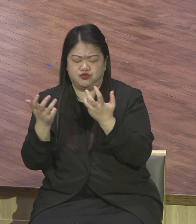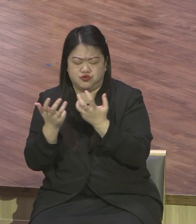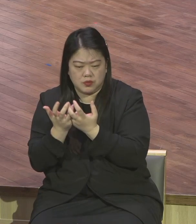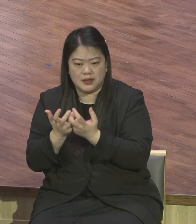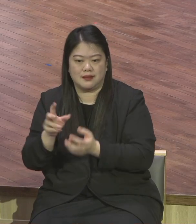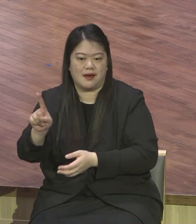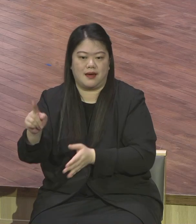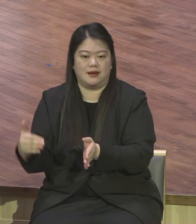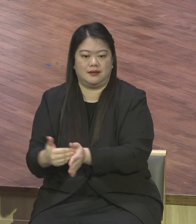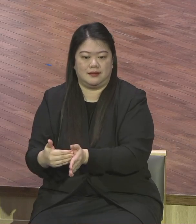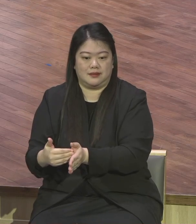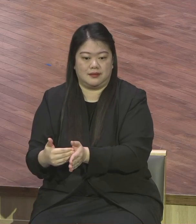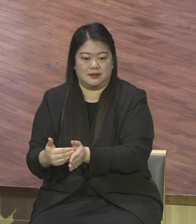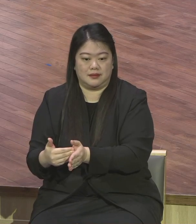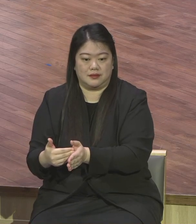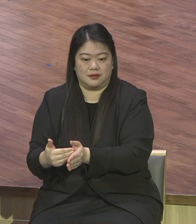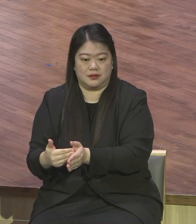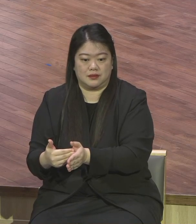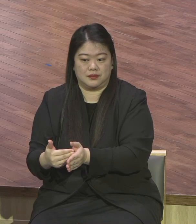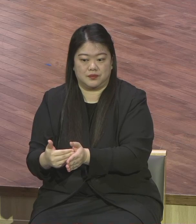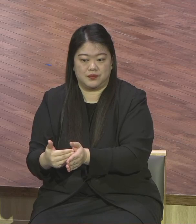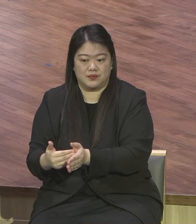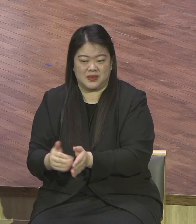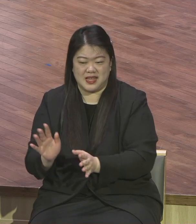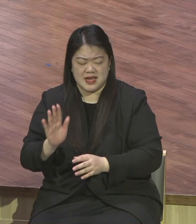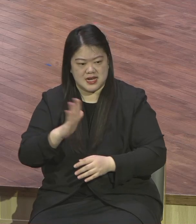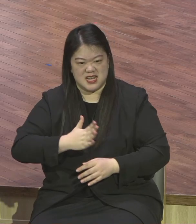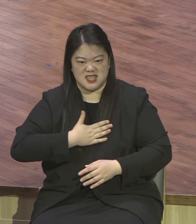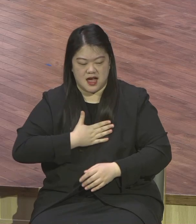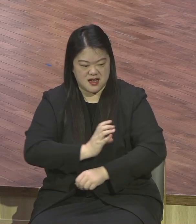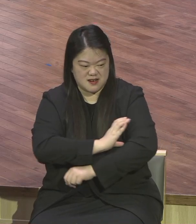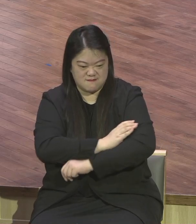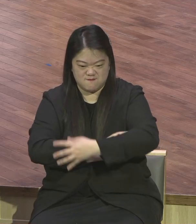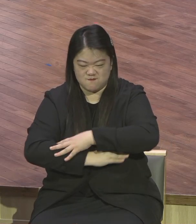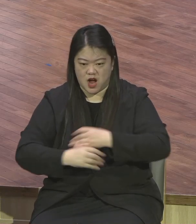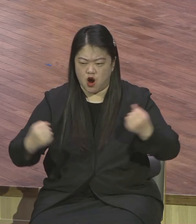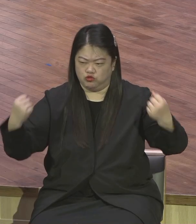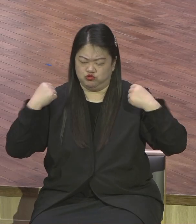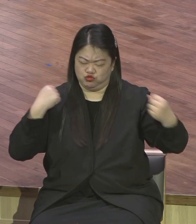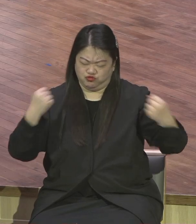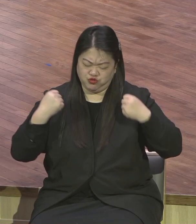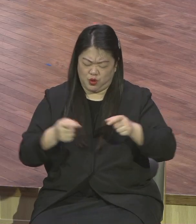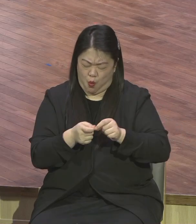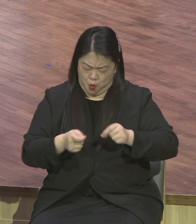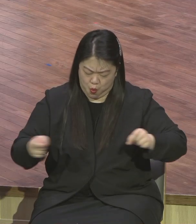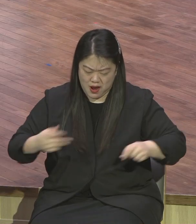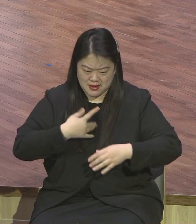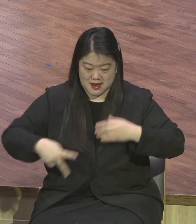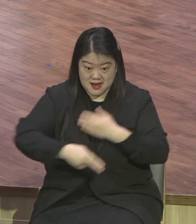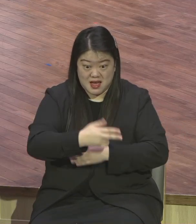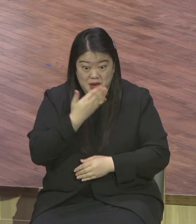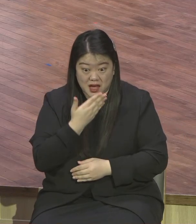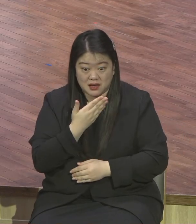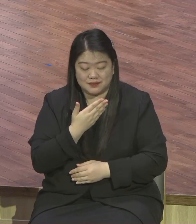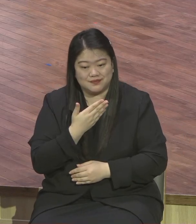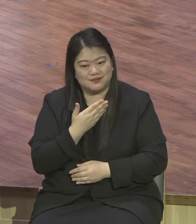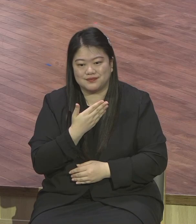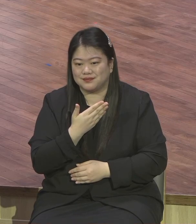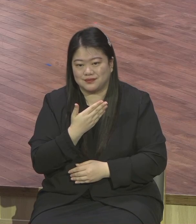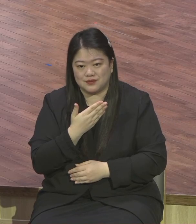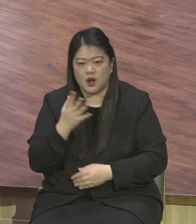성령 충만. 이는 힘으로 되지 아니하고 능력으로 되지 아니하고 오직